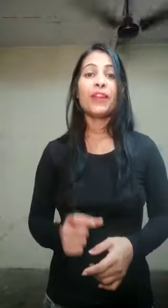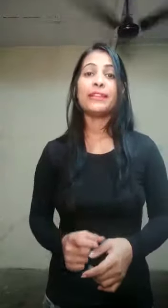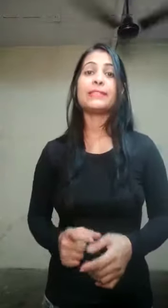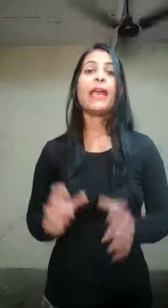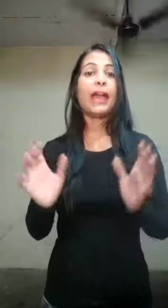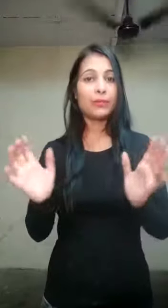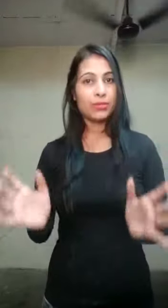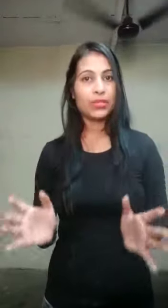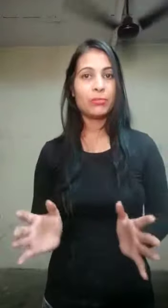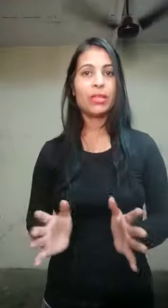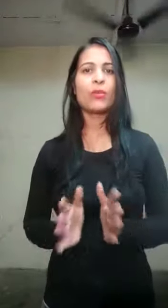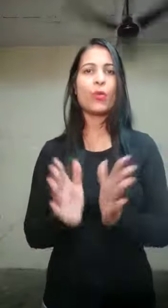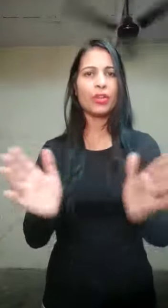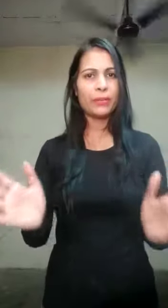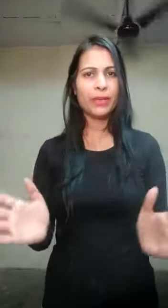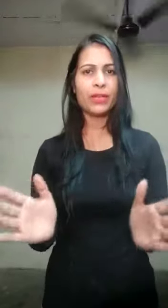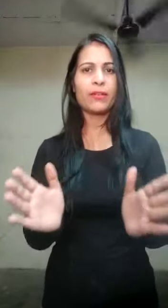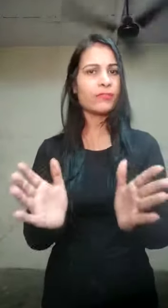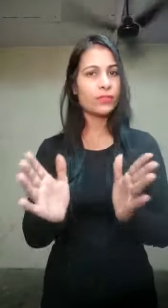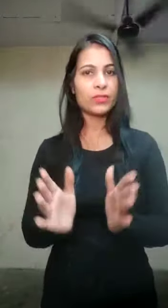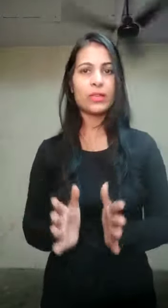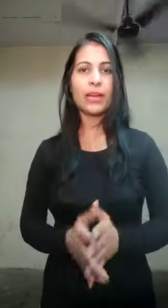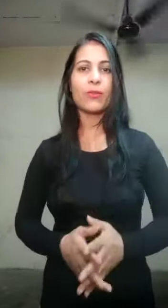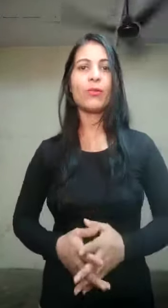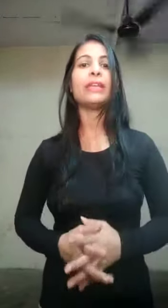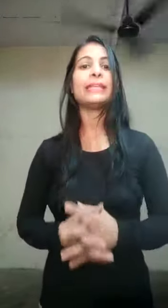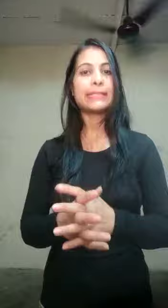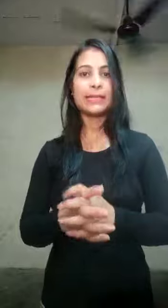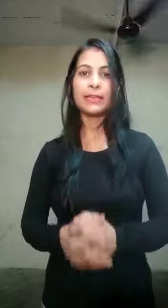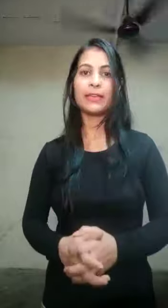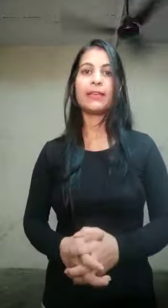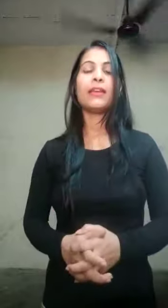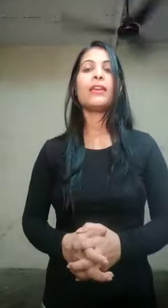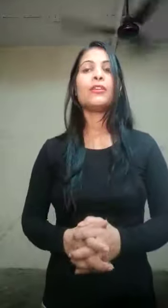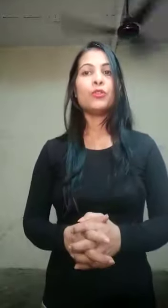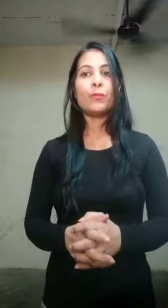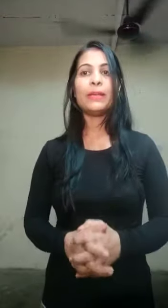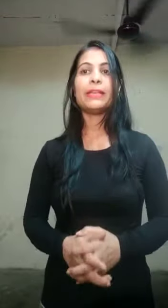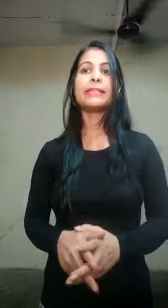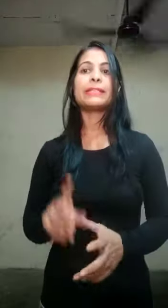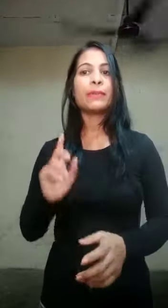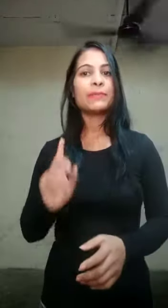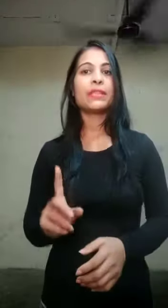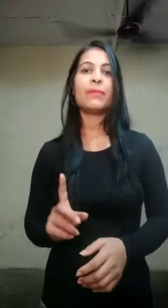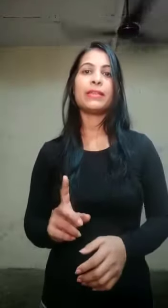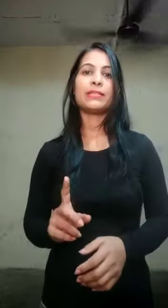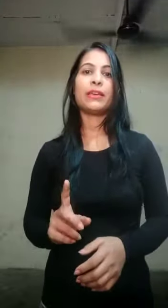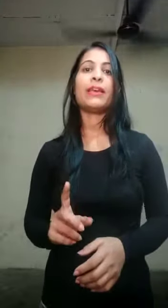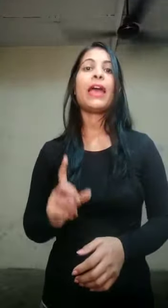फ्रेंड्स, एडमिशन में कोई भी कंफ्यूजन ना हो इसलिए यूपी की सबसे बेस्ट है